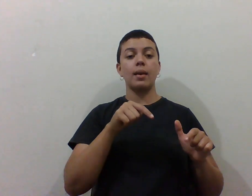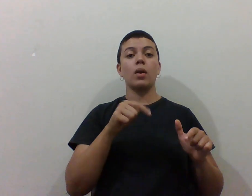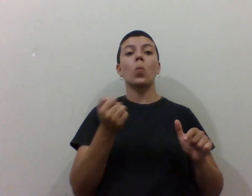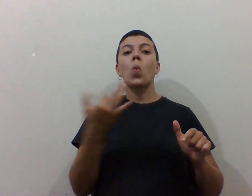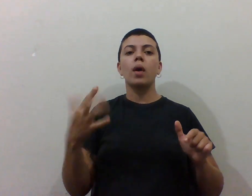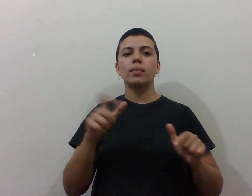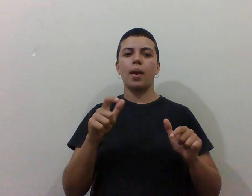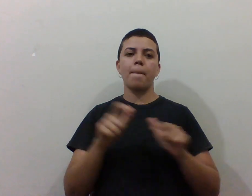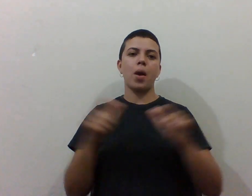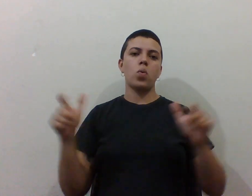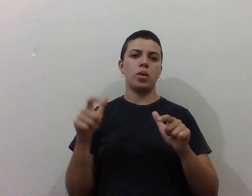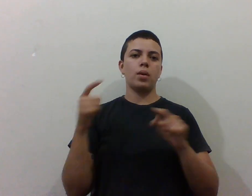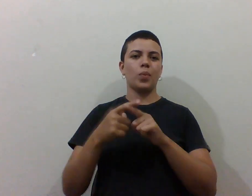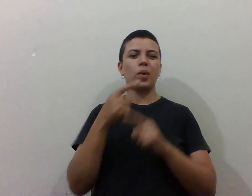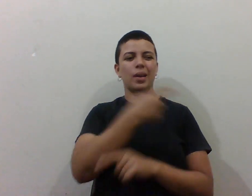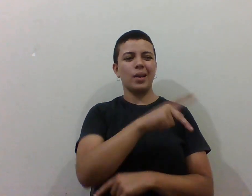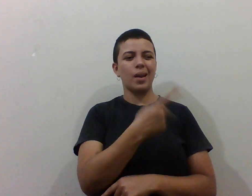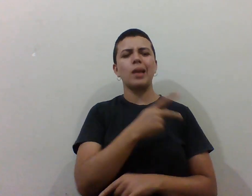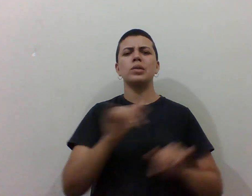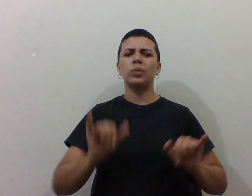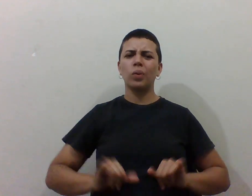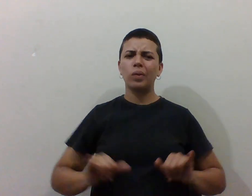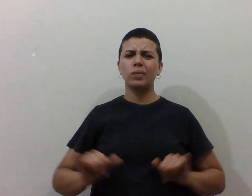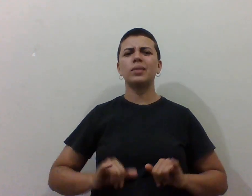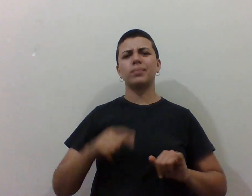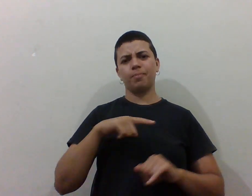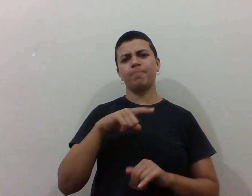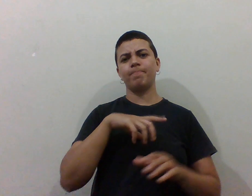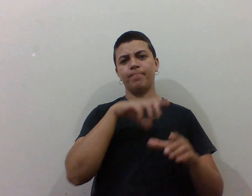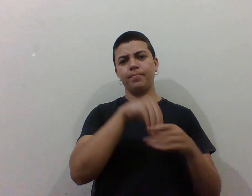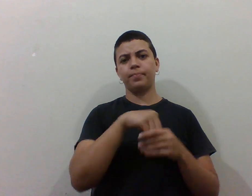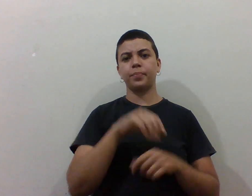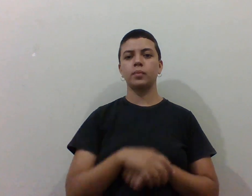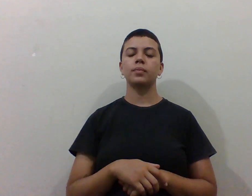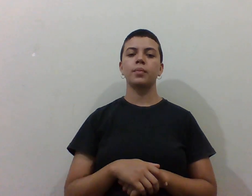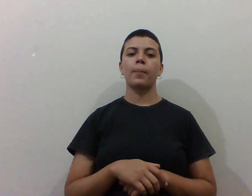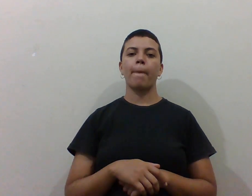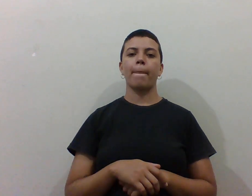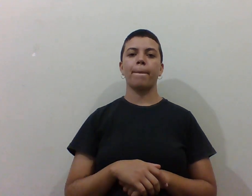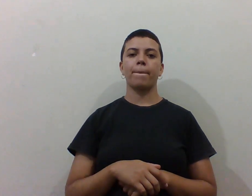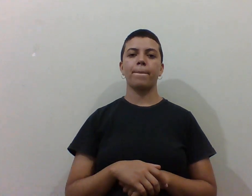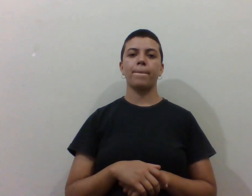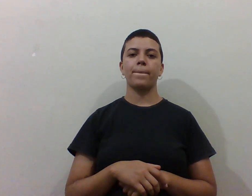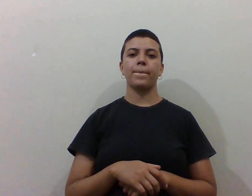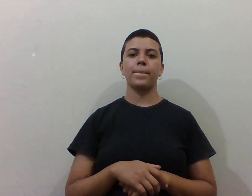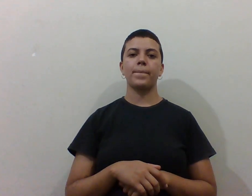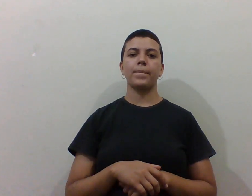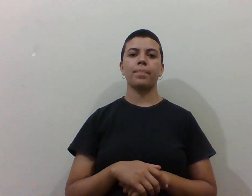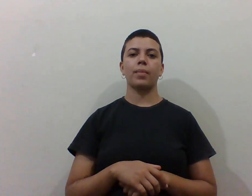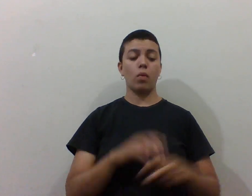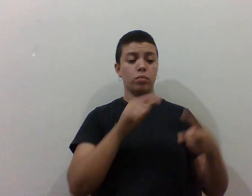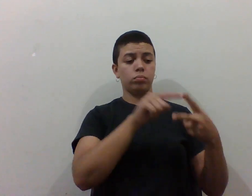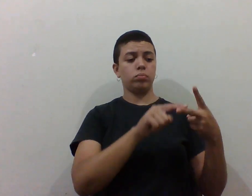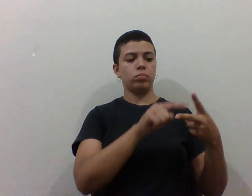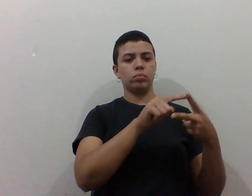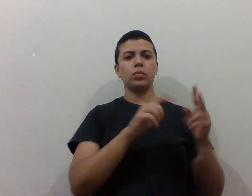O reconhecimento de direitos humanos e direitos fundamentais expressos designados para esses recortes sociais foi